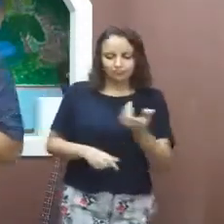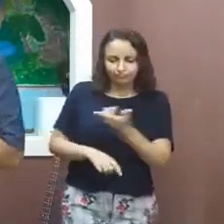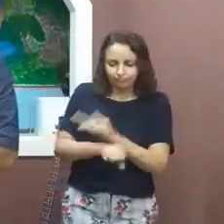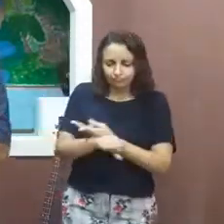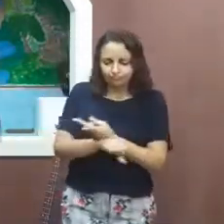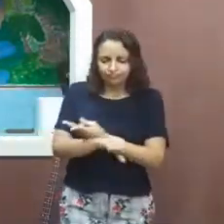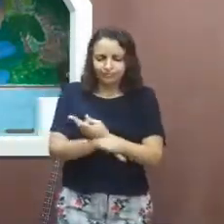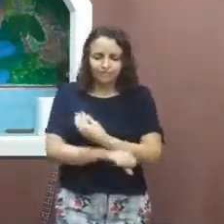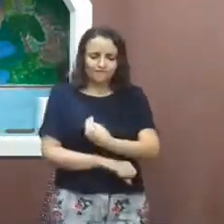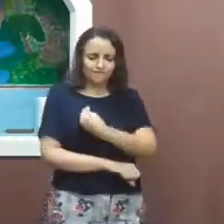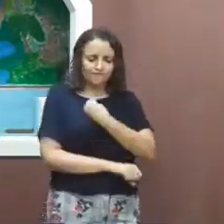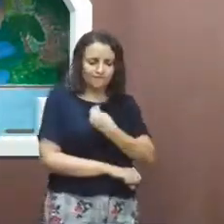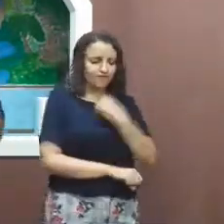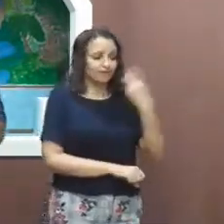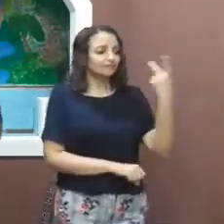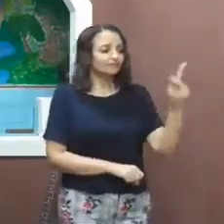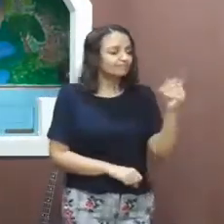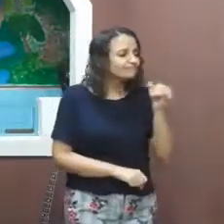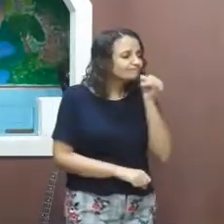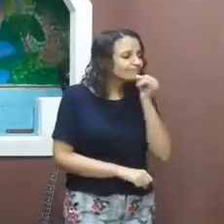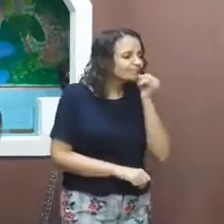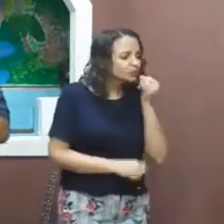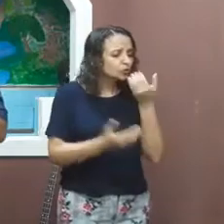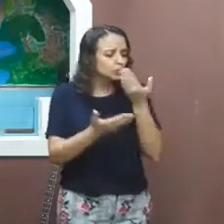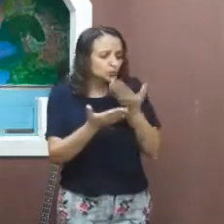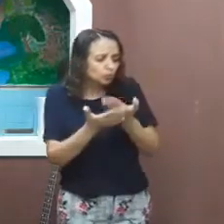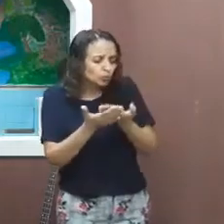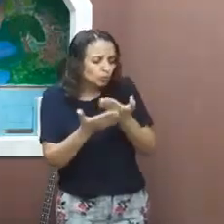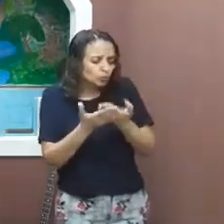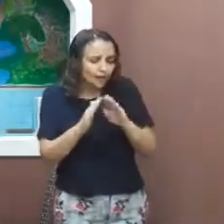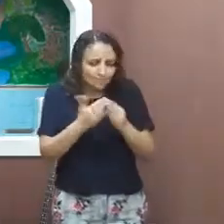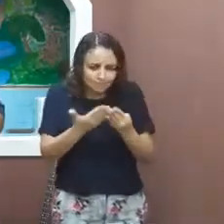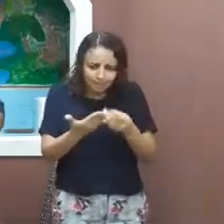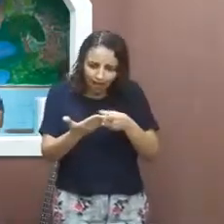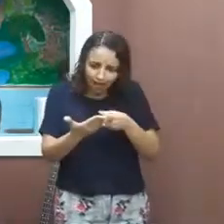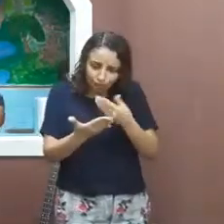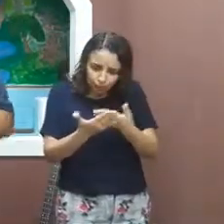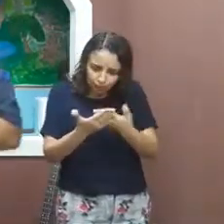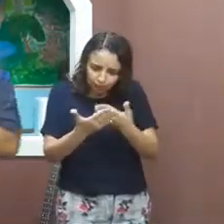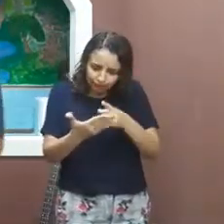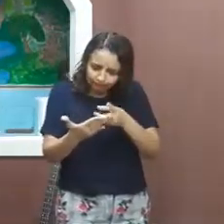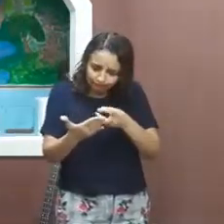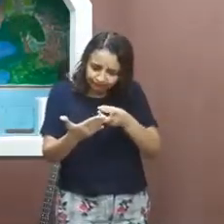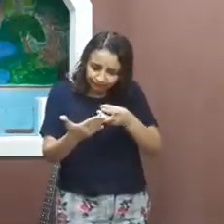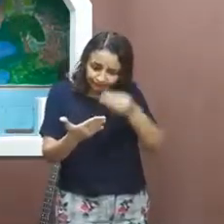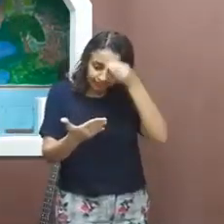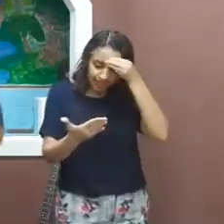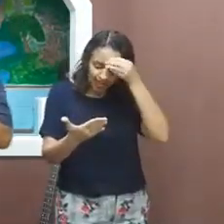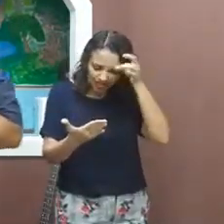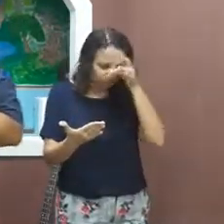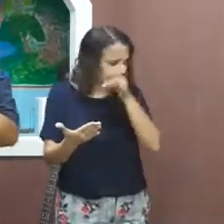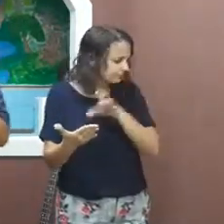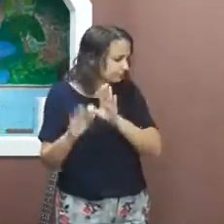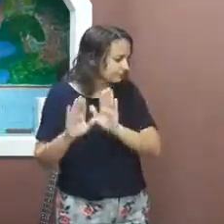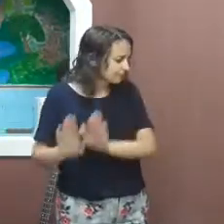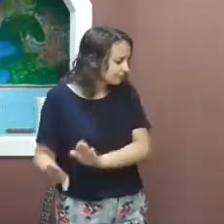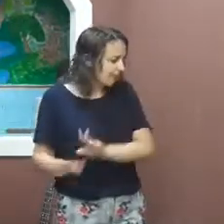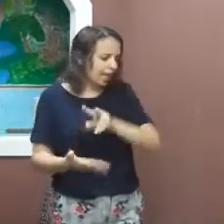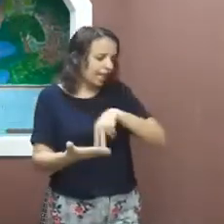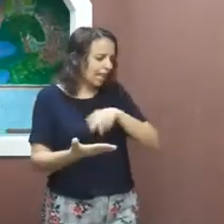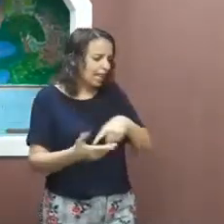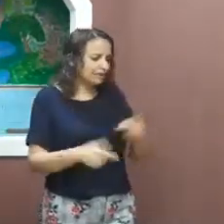Sabe você, Sabe você que estudava a palavra de Deus para servir ao Senhor, aí você abandona a leitura